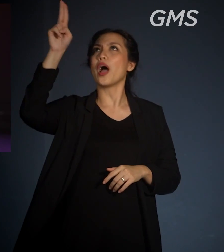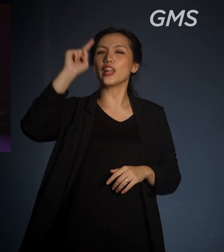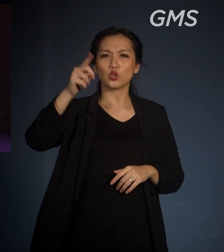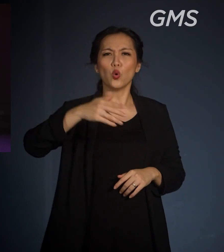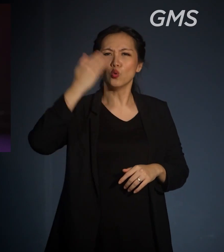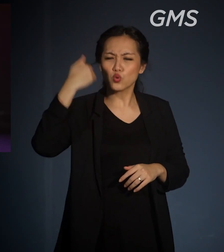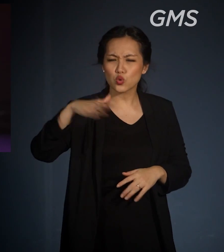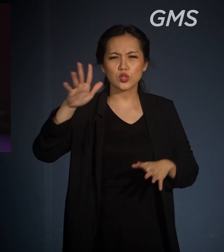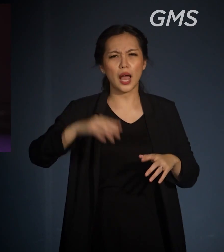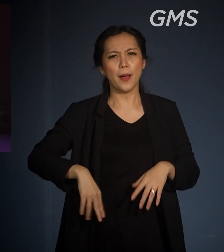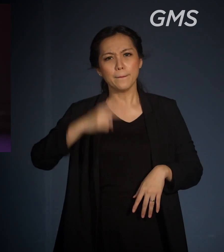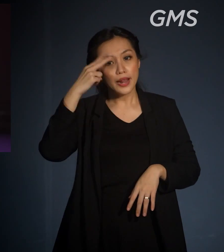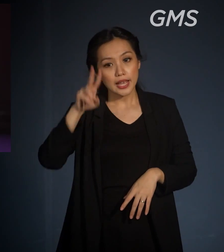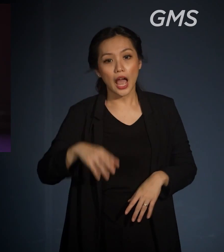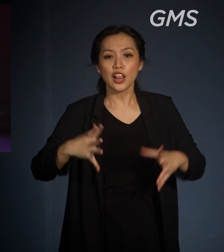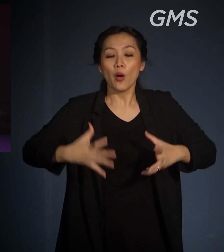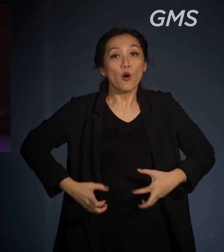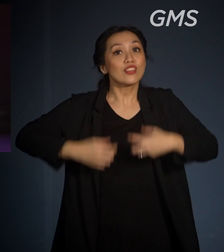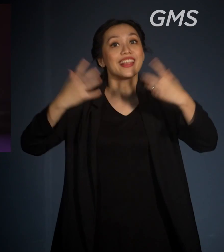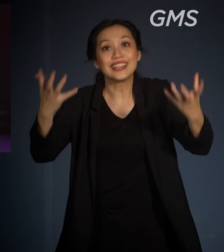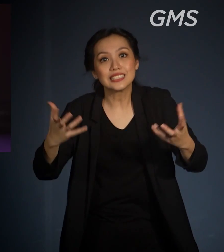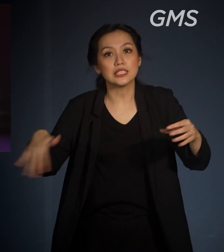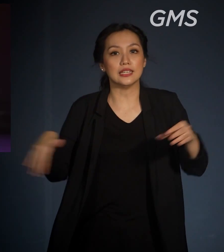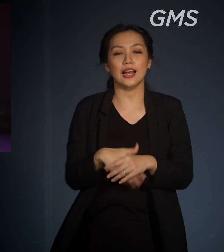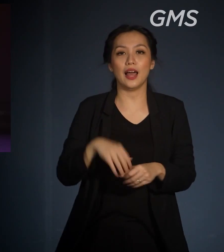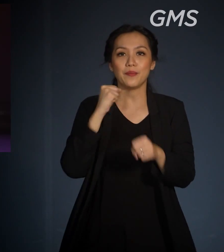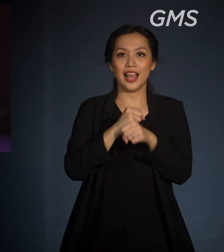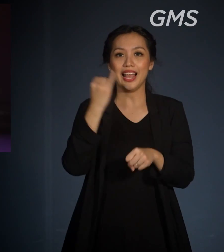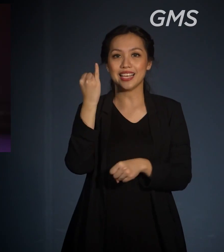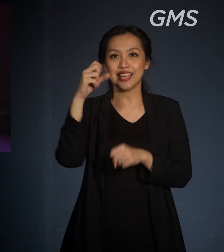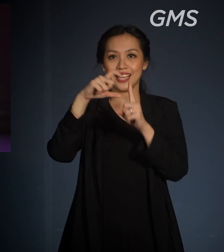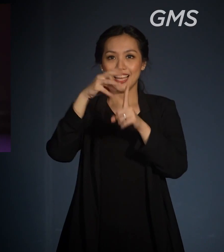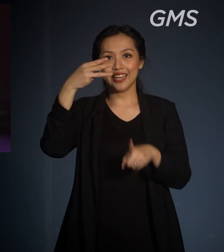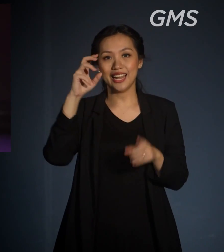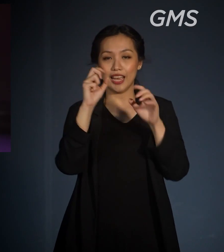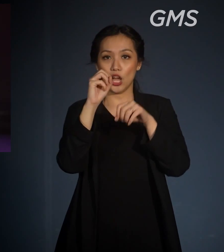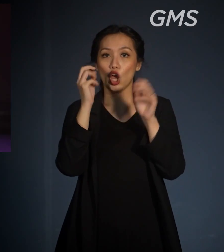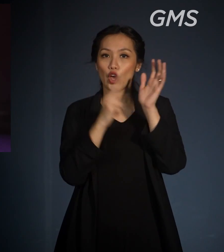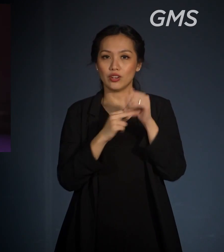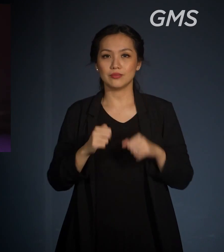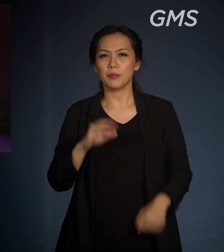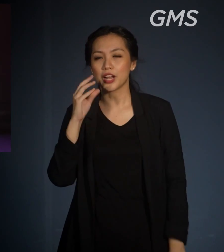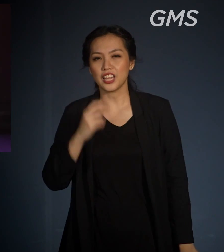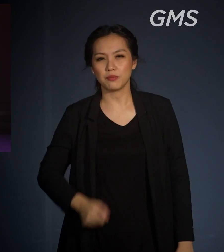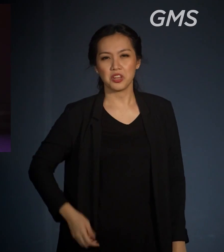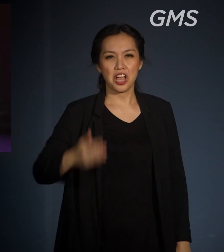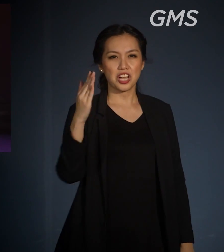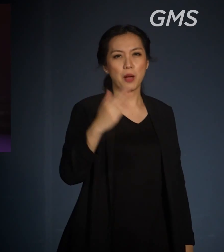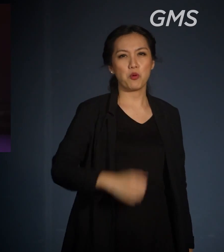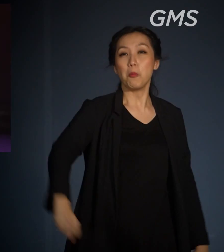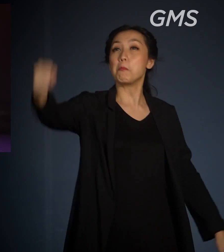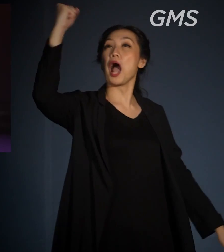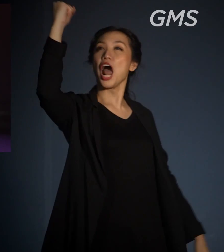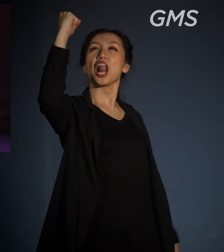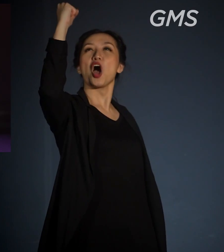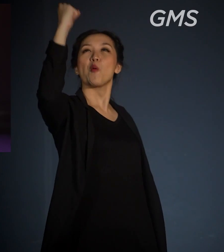melihat potensi dalam kehidupan Gideon. Engkau adalah pahlawan yang gagah berani. Wow,